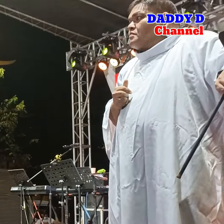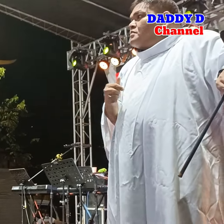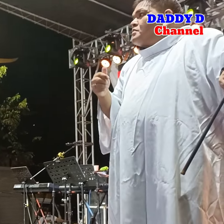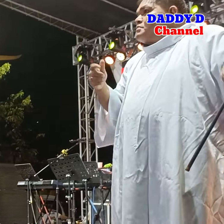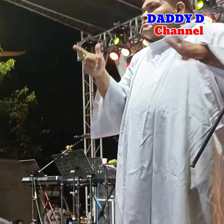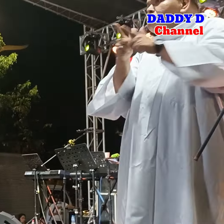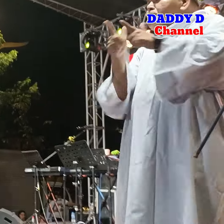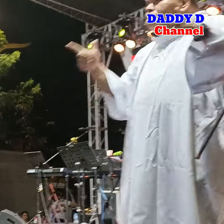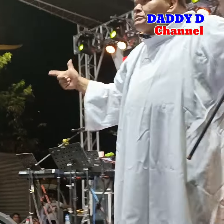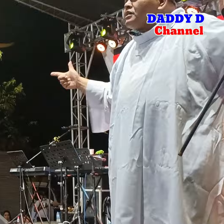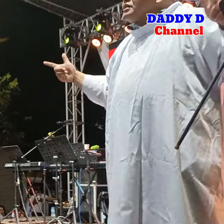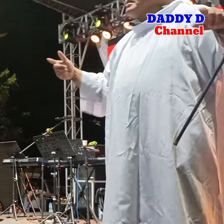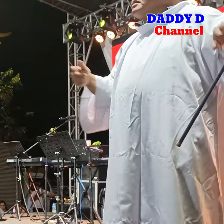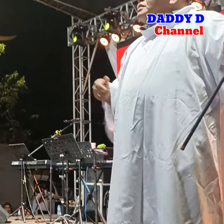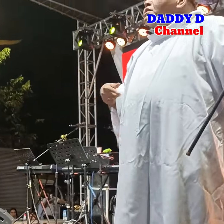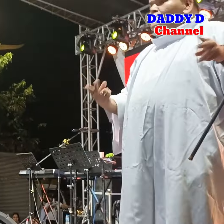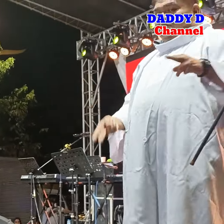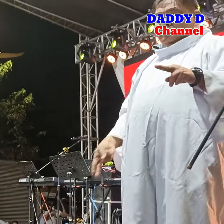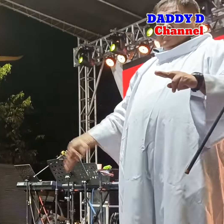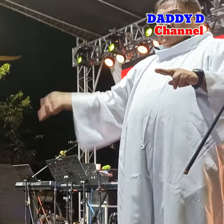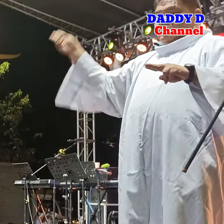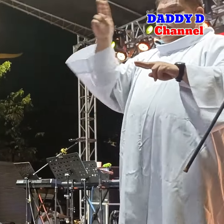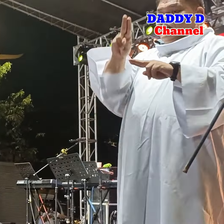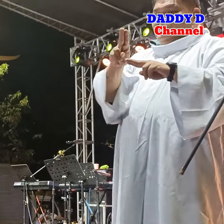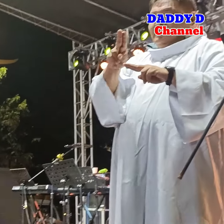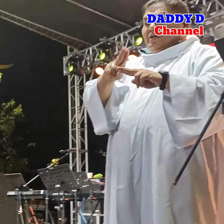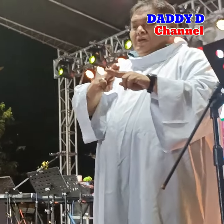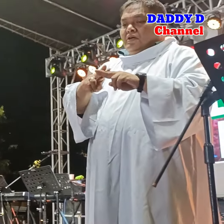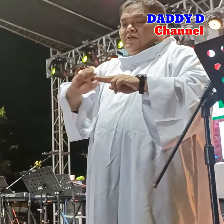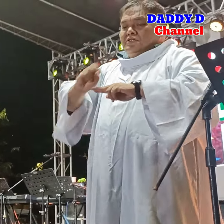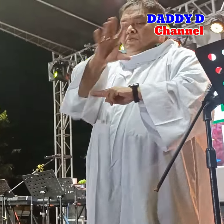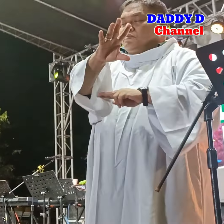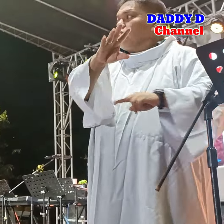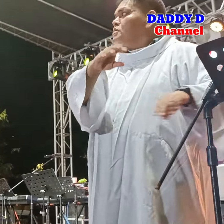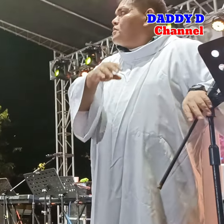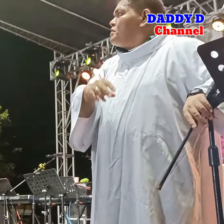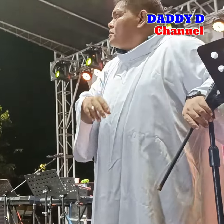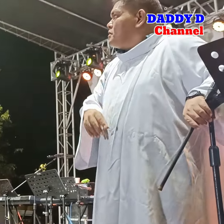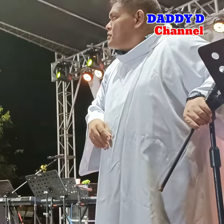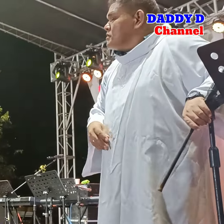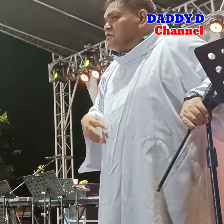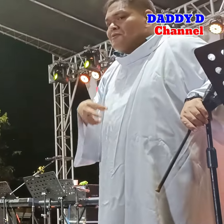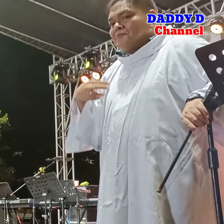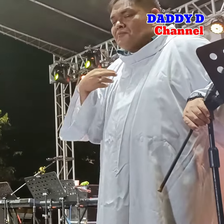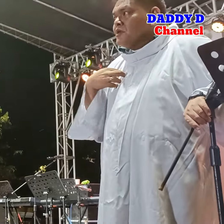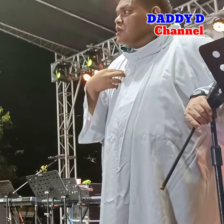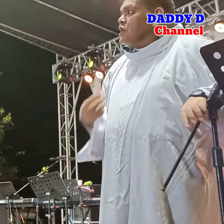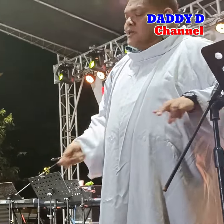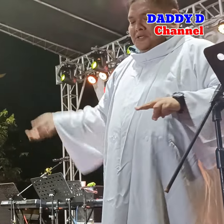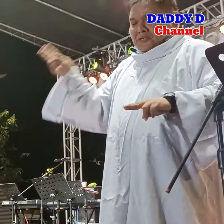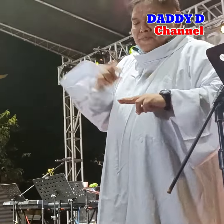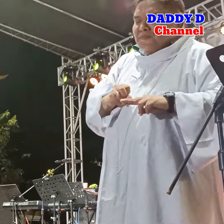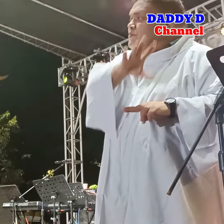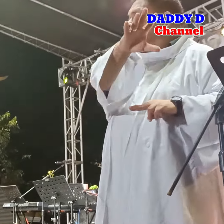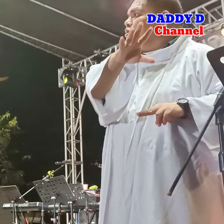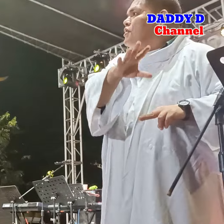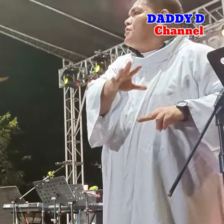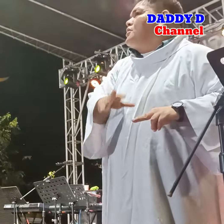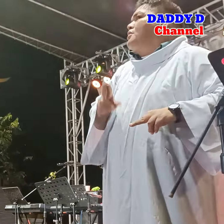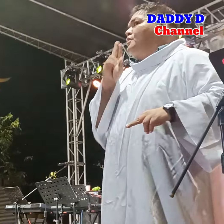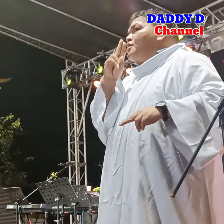Malala pa ang ginawa niya, lalong nag-import. Akala niya, pag nag-import tayo ng